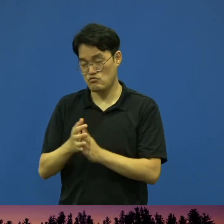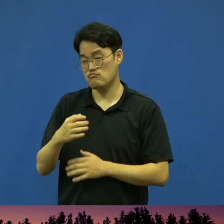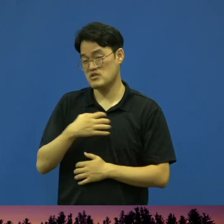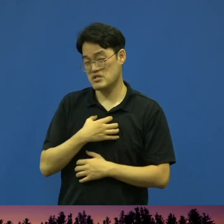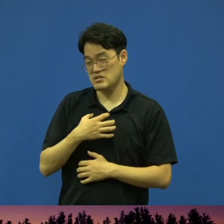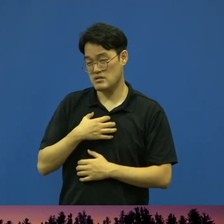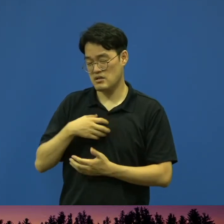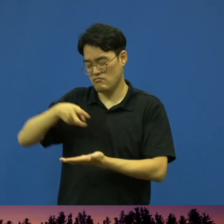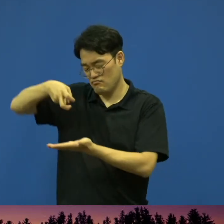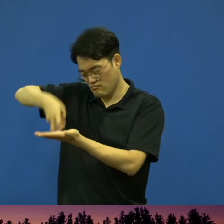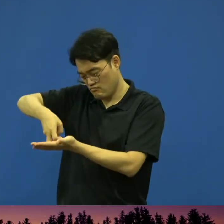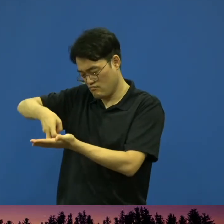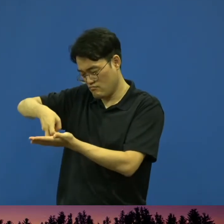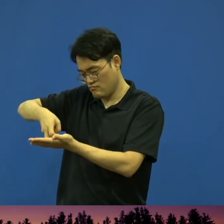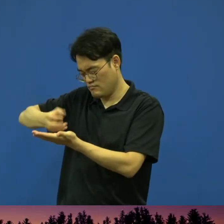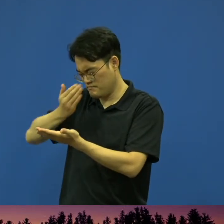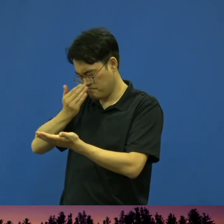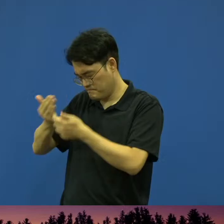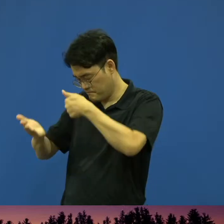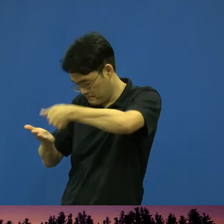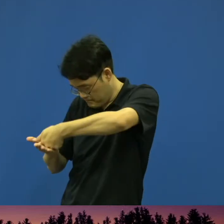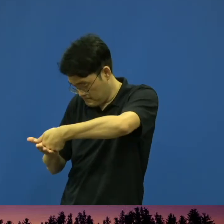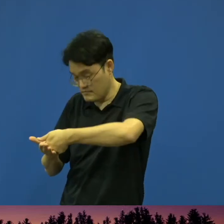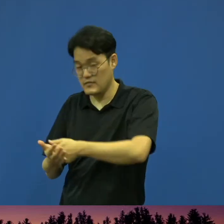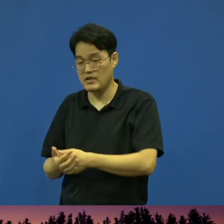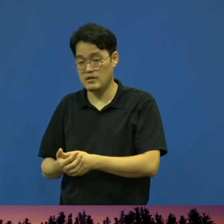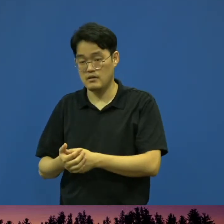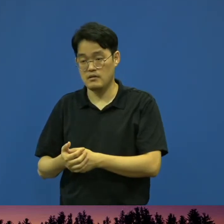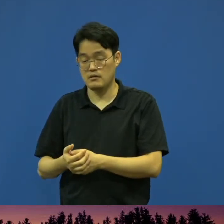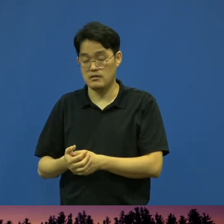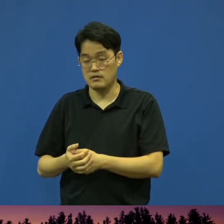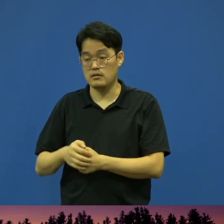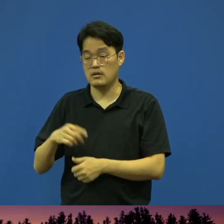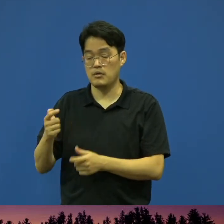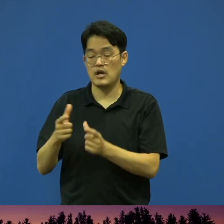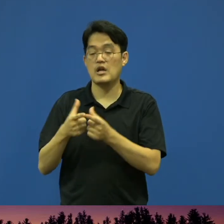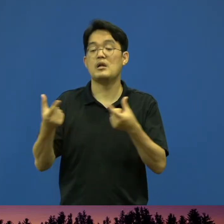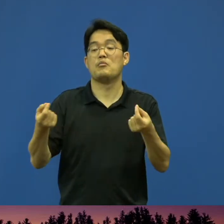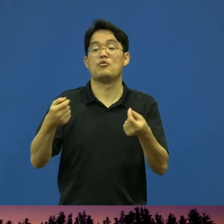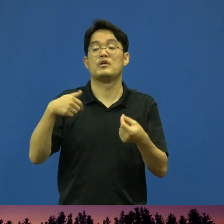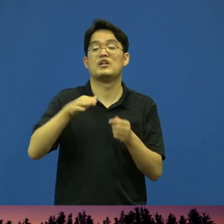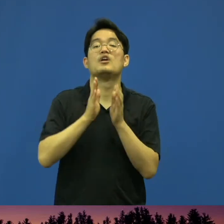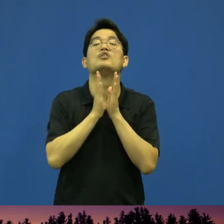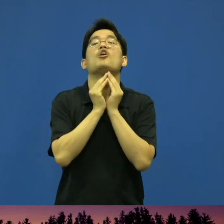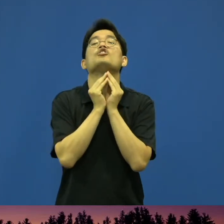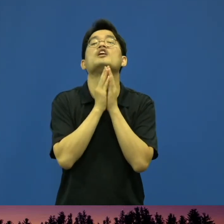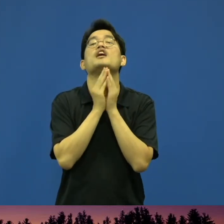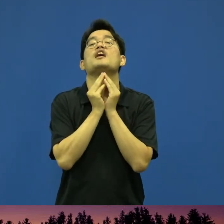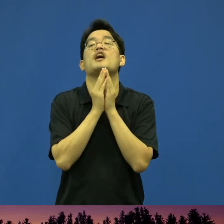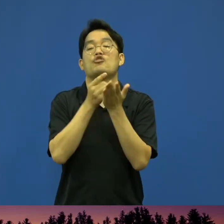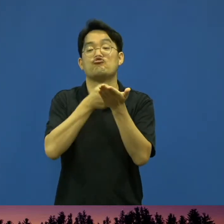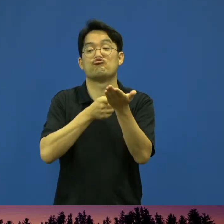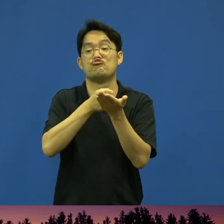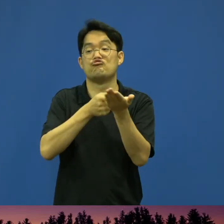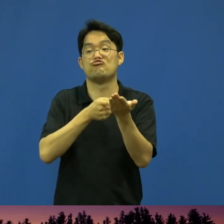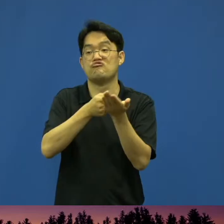주님 앞에 무릎을 꿇었습니다. 일본에 가서 성대 수술의 최고 권위자에게 수술을 받았습니다.